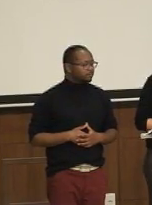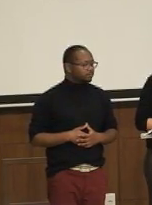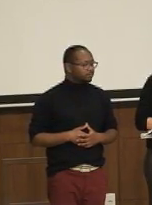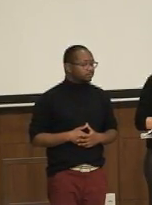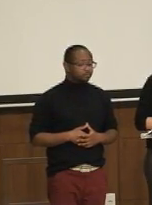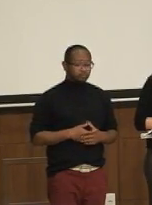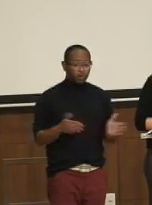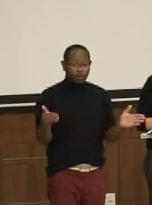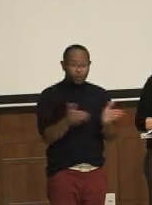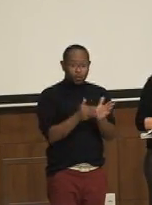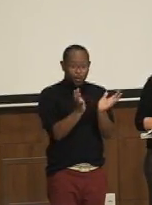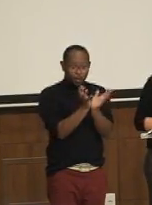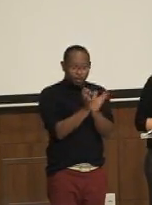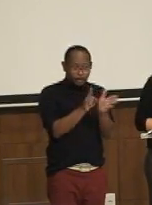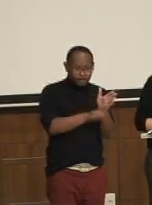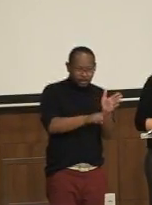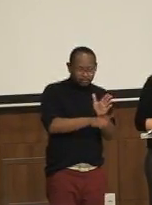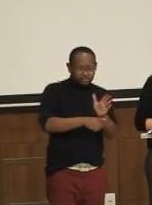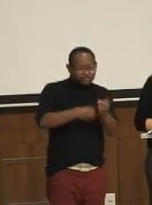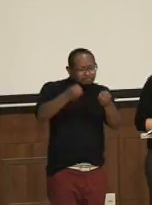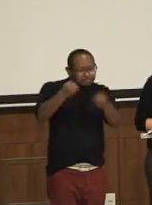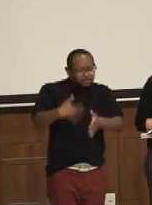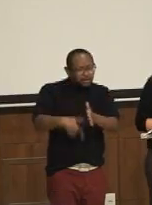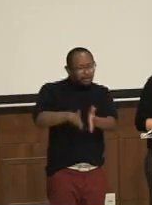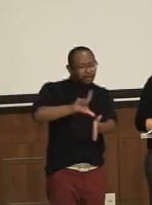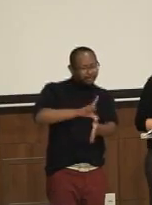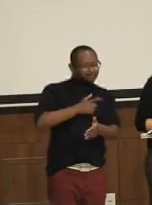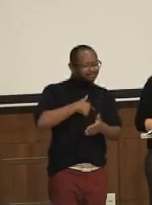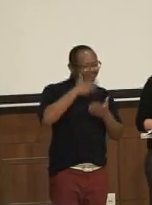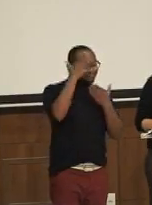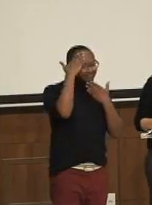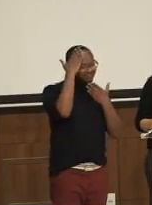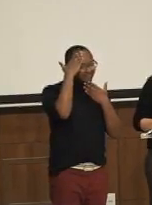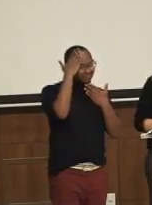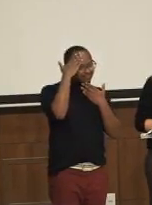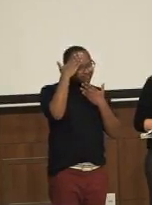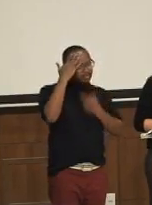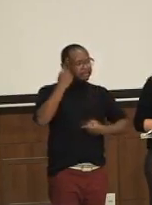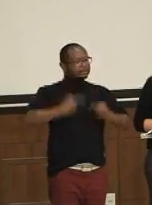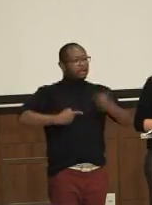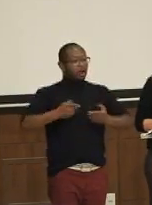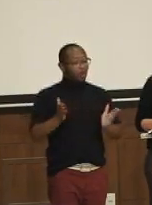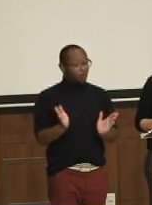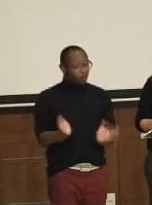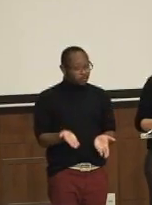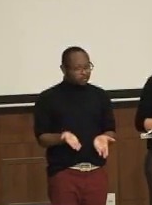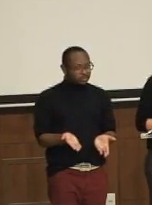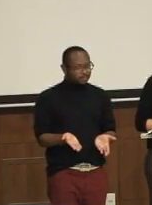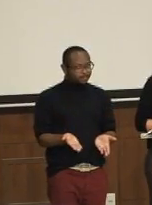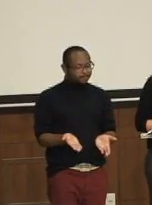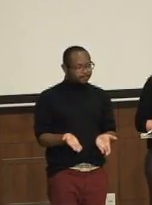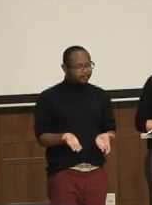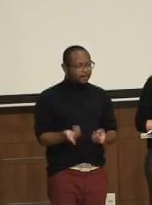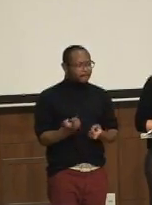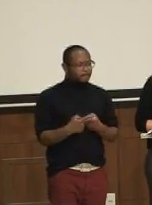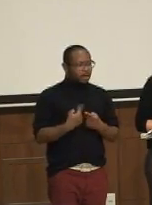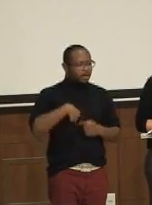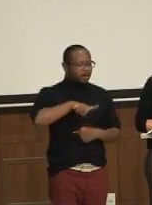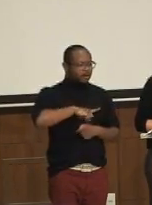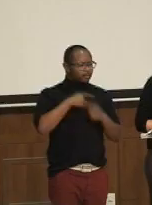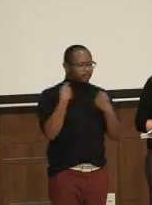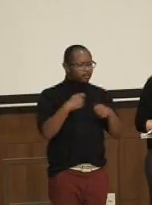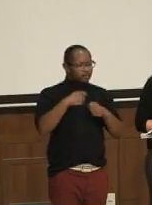O último bloco, antes de explicar, eu queria fazer os agradecimentos para esse debate de hoje, né? A gente precisa agradecer